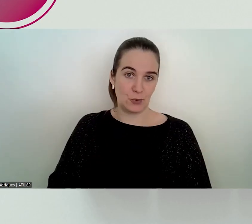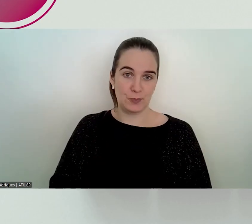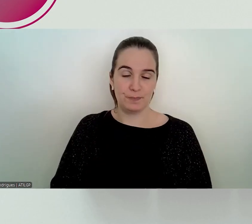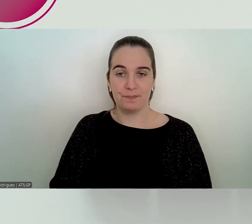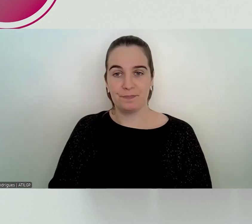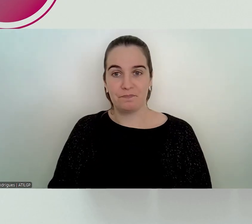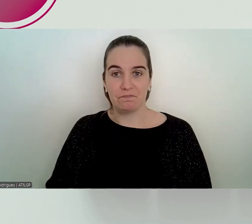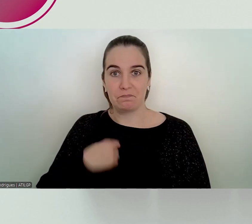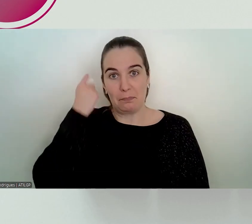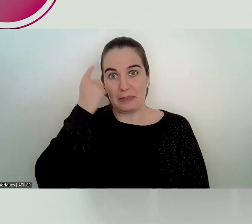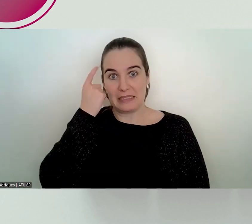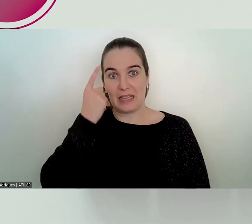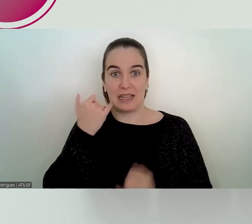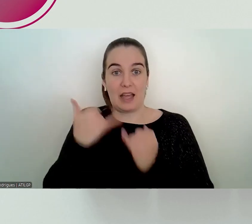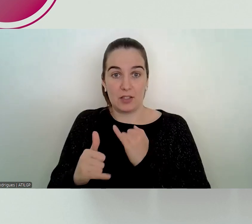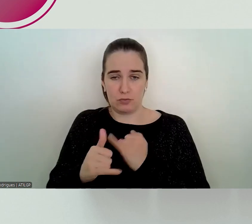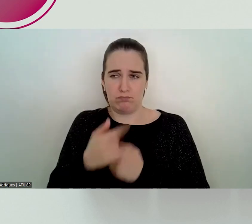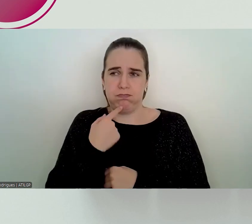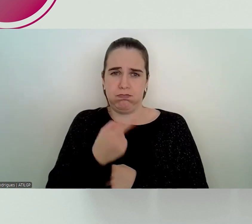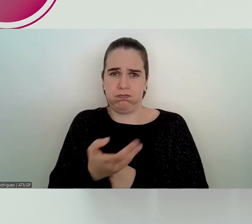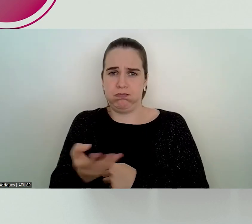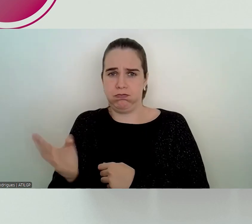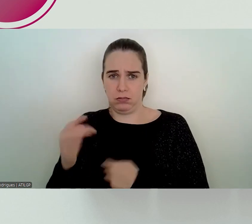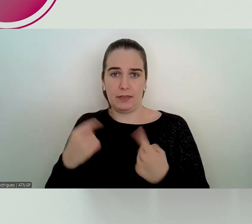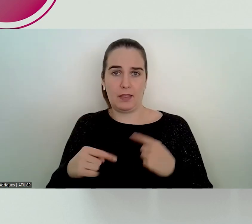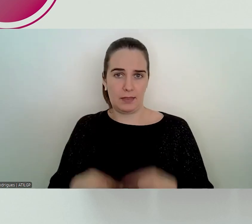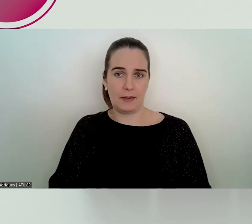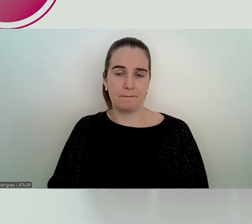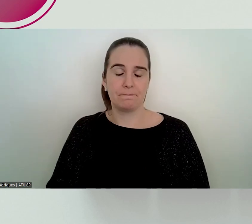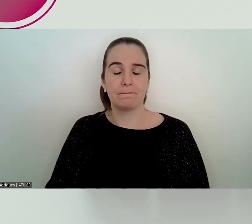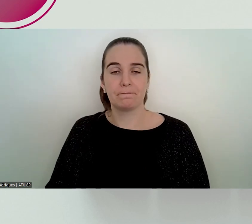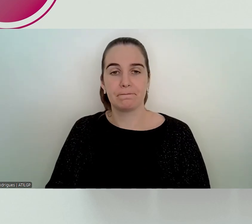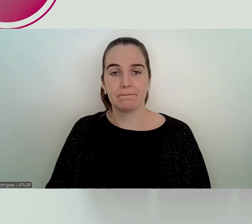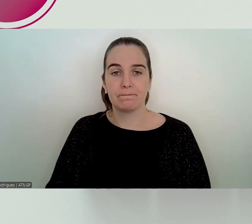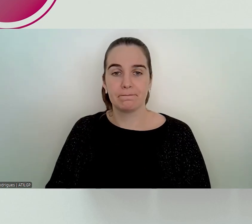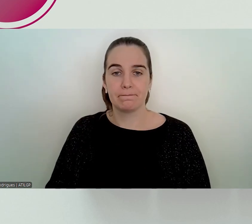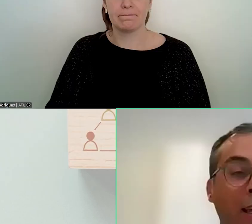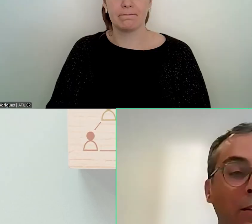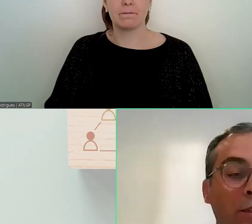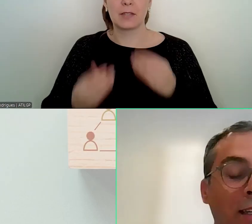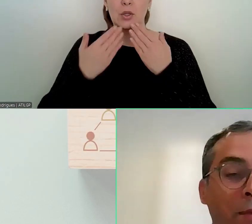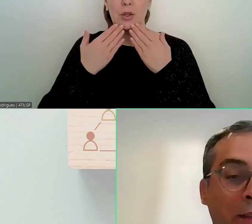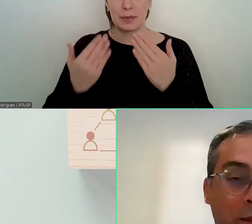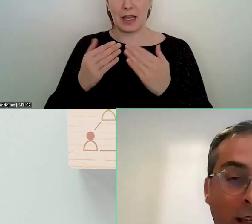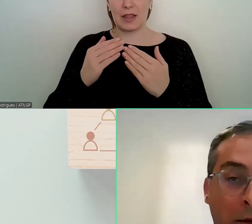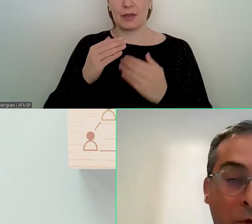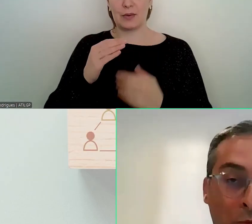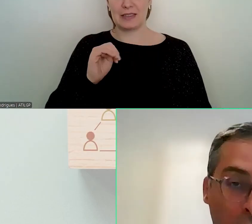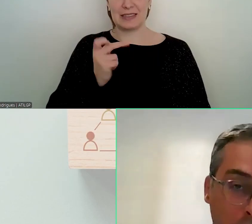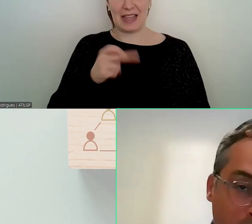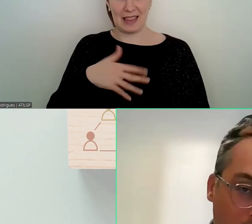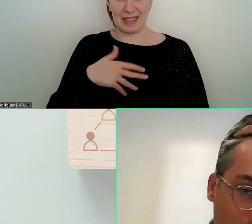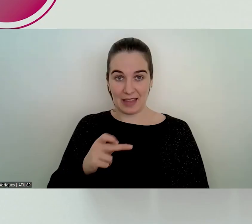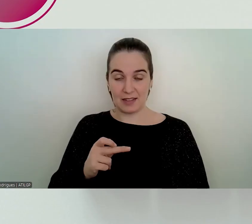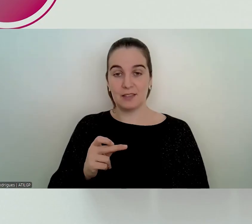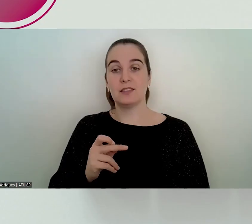e pensando num conjunto de riscos que são muito significativos. Muito obrigado. Acabou por,